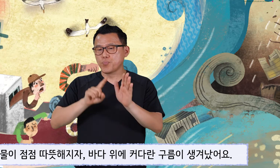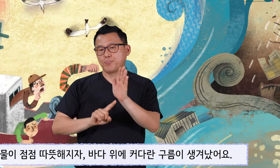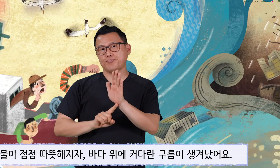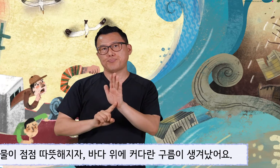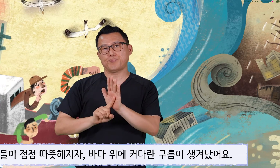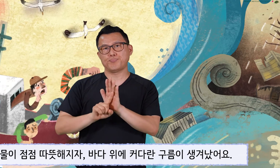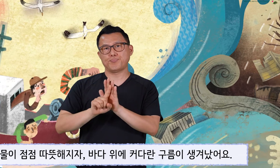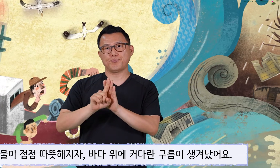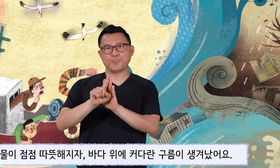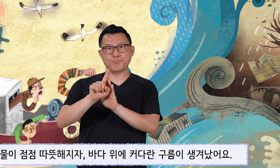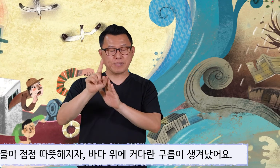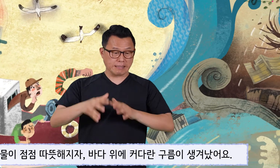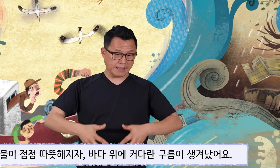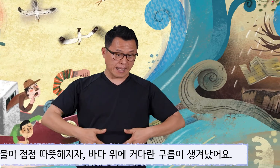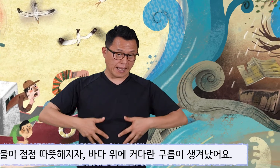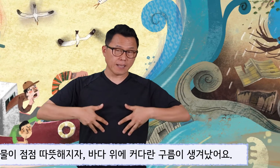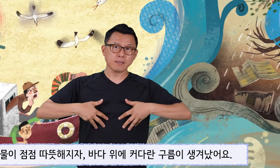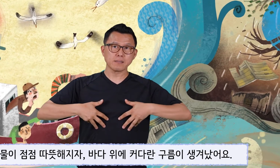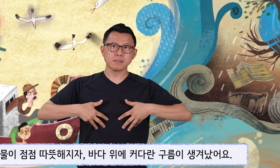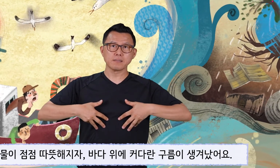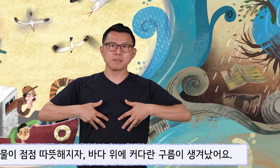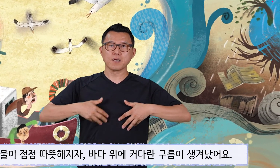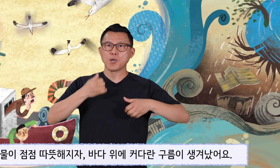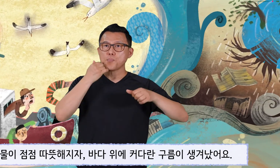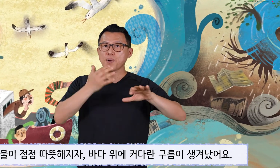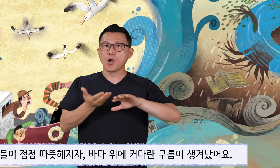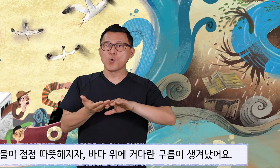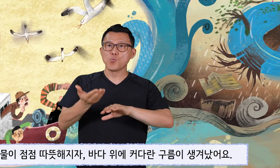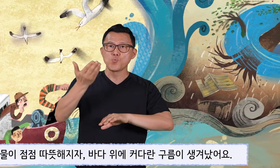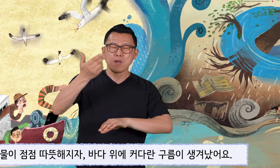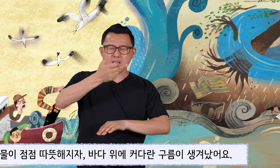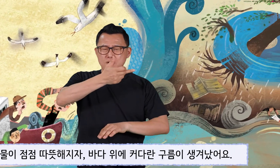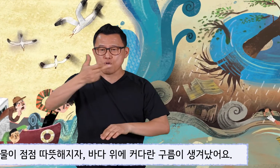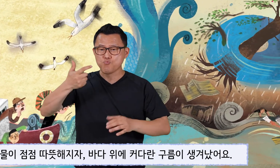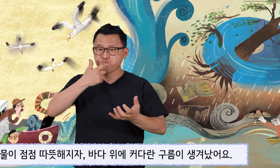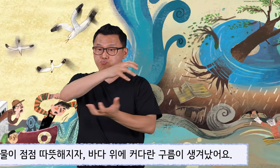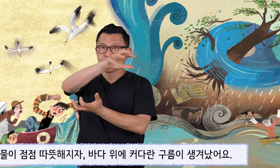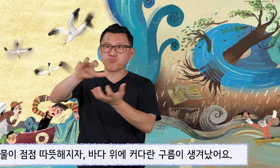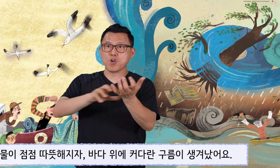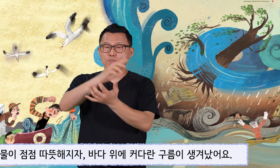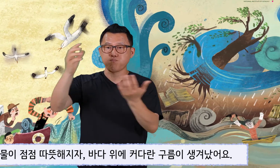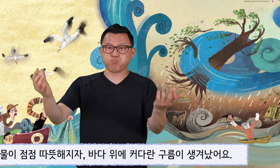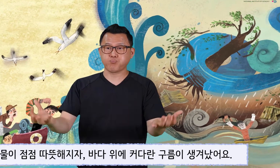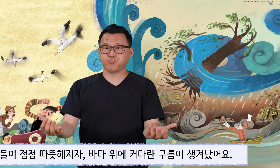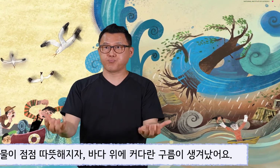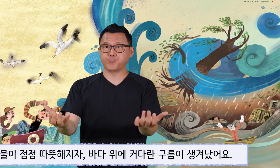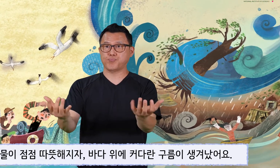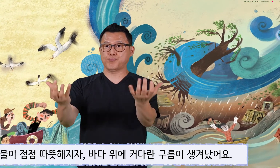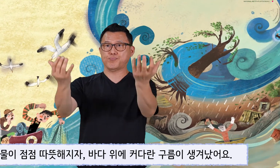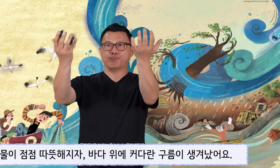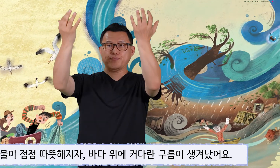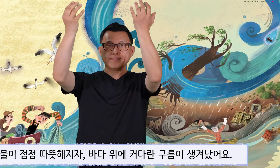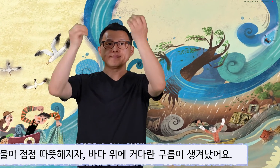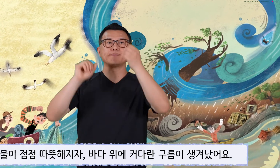바닷물이 점점 따뜻해지자 바다 위에 커다란 구름이 생겨났어요.